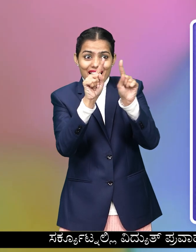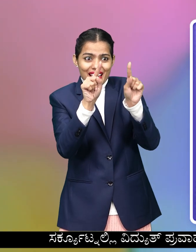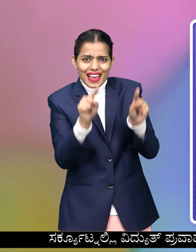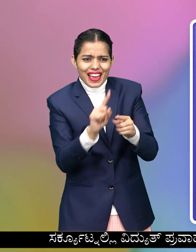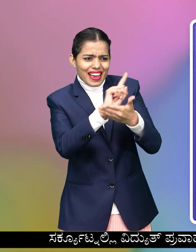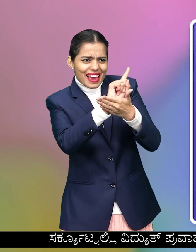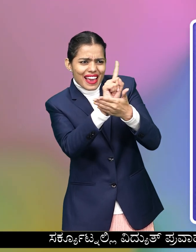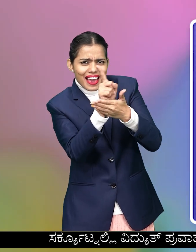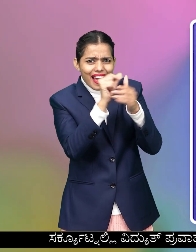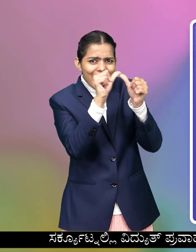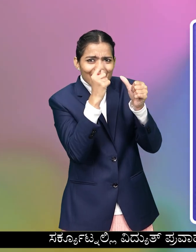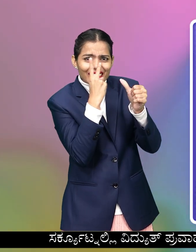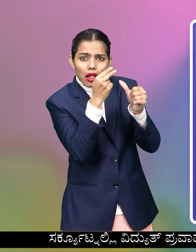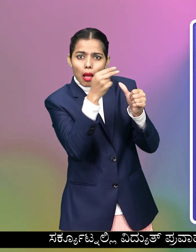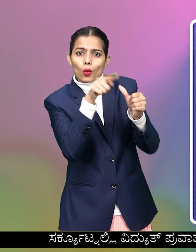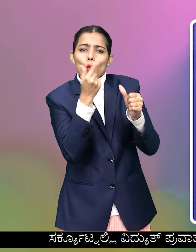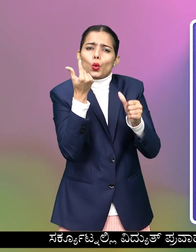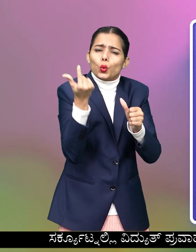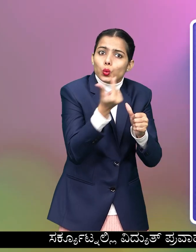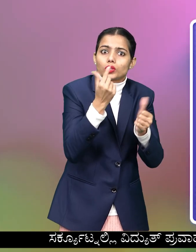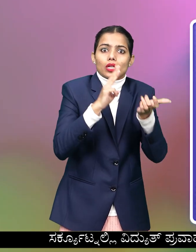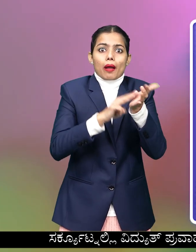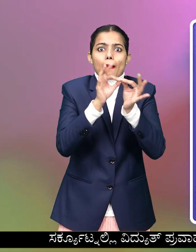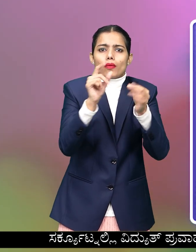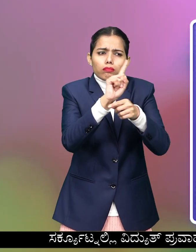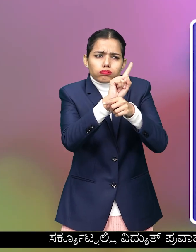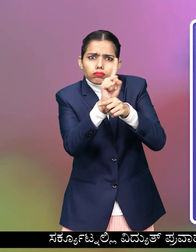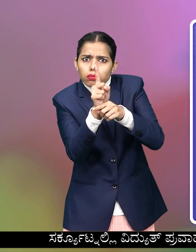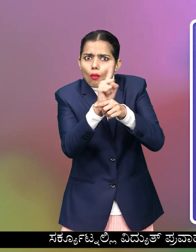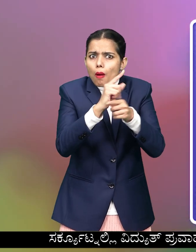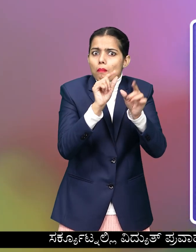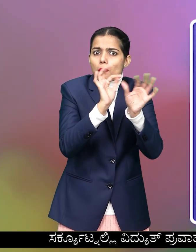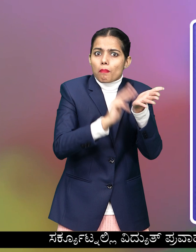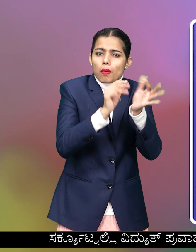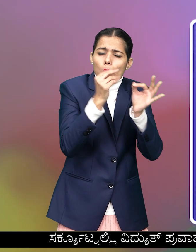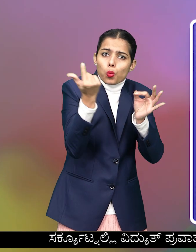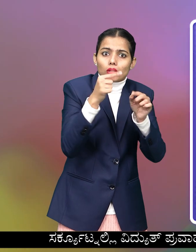ಸರ್ಕ್ಯೂಟ್ನಲ್ಲಿ ವಿದ್ಯುತ್ ಪ್ರವಾಹವನ್ನು ಅಳೆಯಲು ಅಮೀಟರ್ ಅನ್ನು ಬಳಸಲಾಗುತ್ತದೆ.